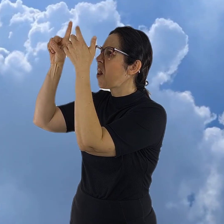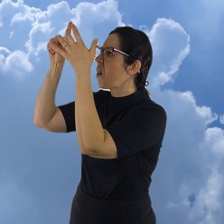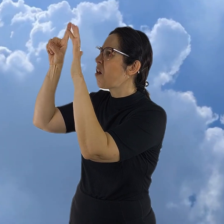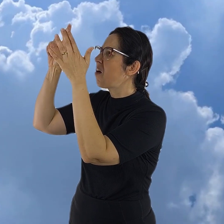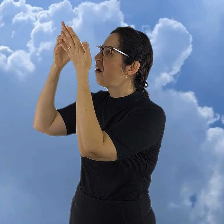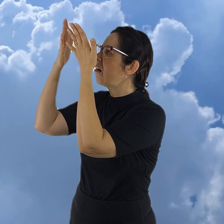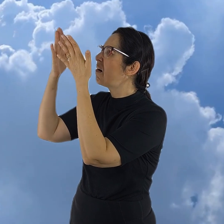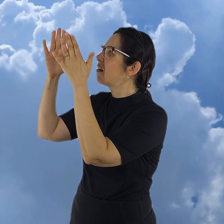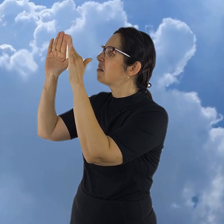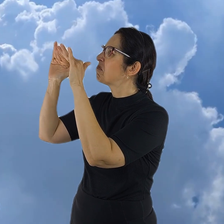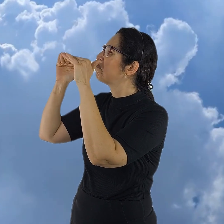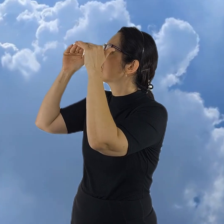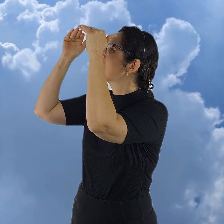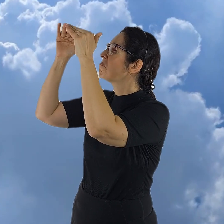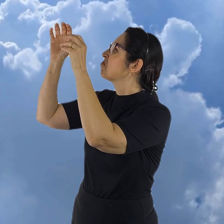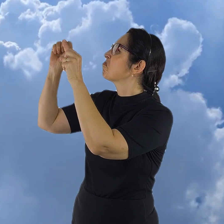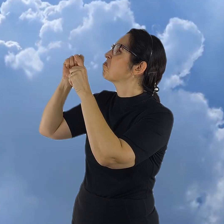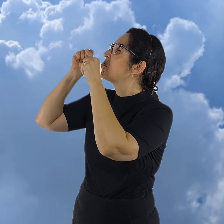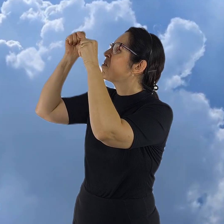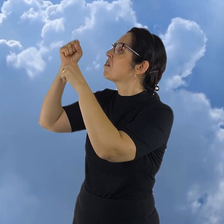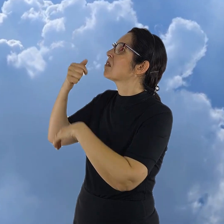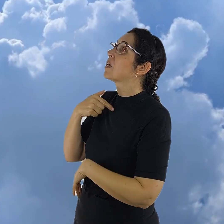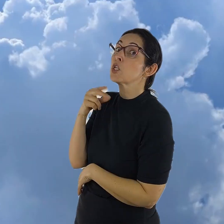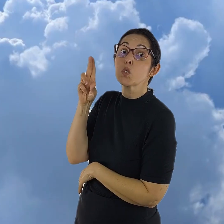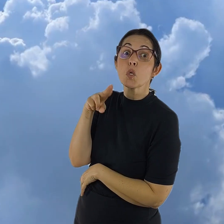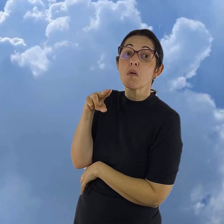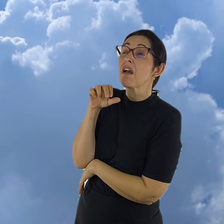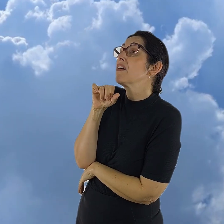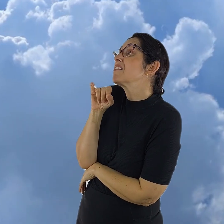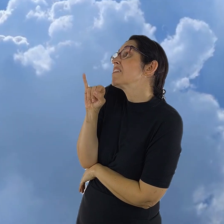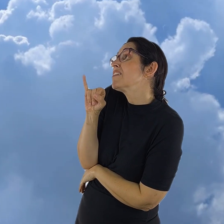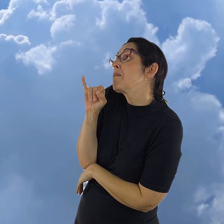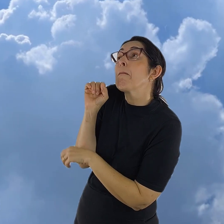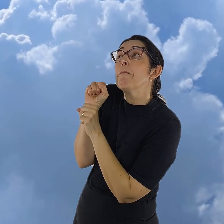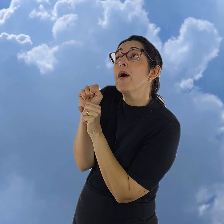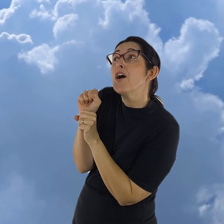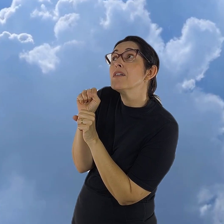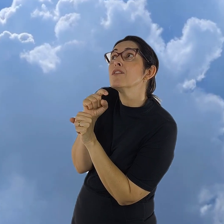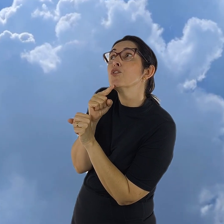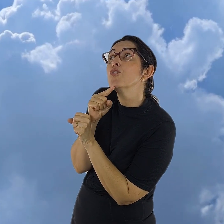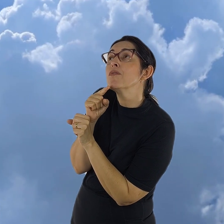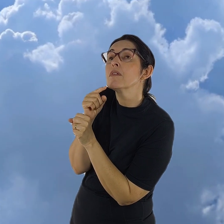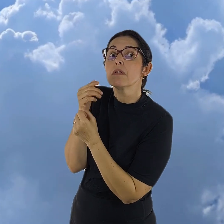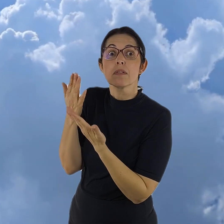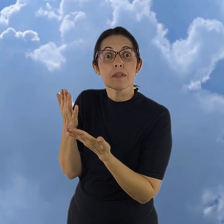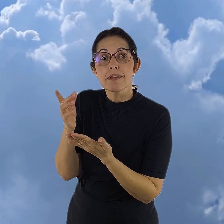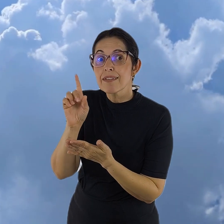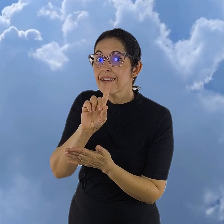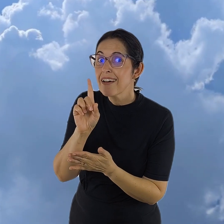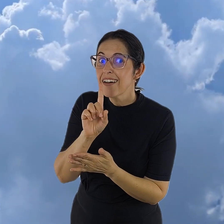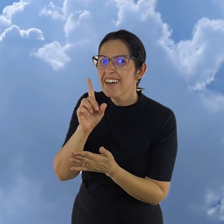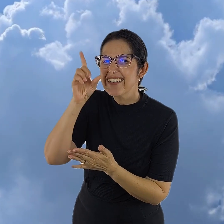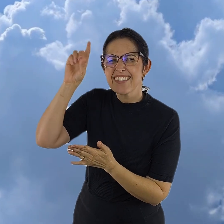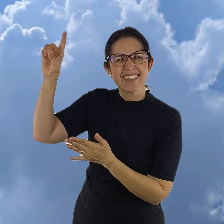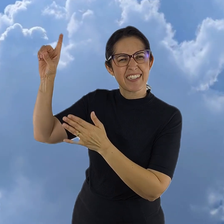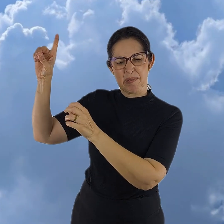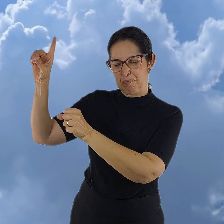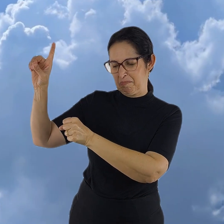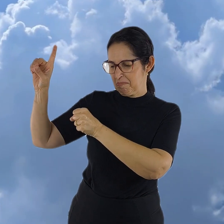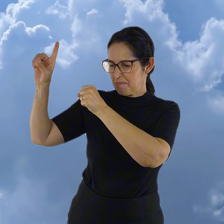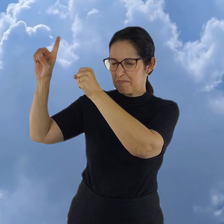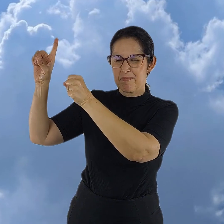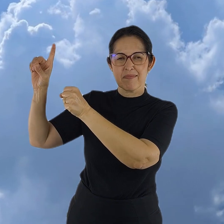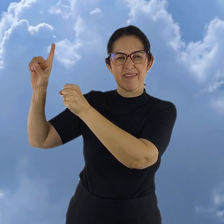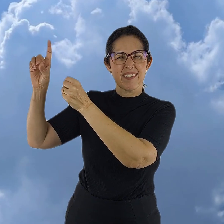Quem sabe o que Deus é capaz de fazer nunca vai dizer, Senhor, se tu podes. Não, Ele pode tudo. Não há